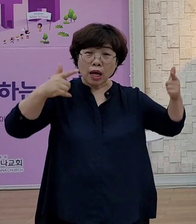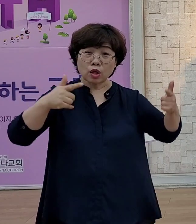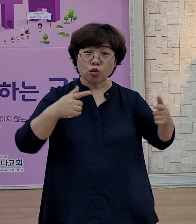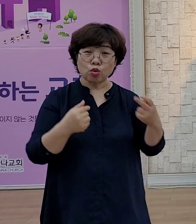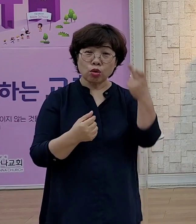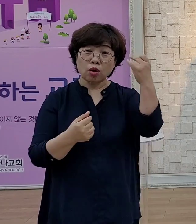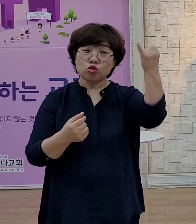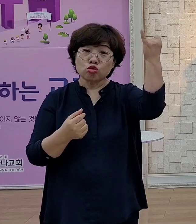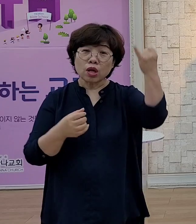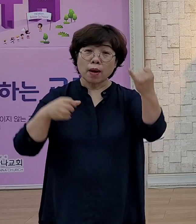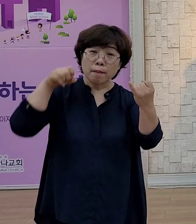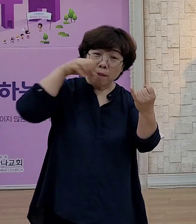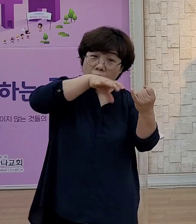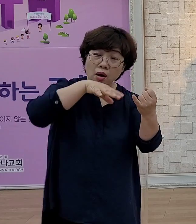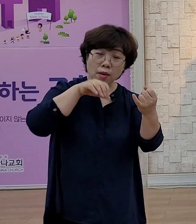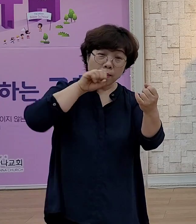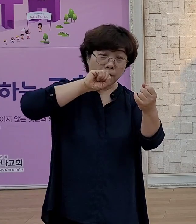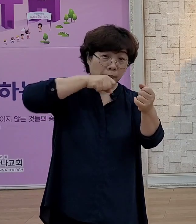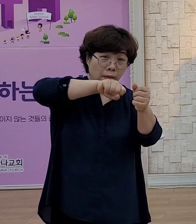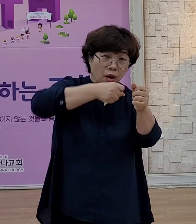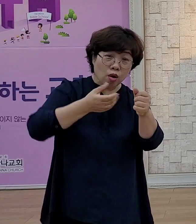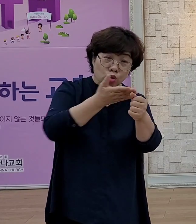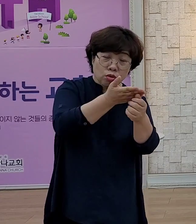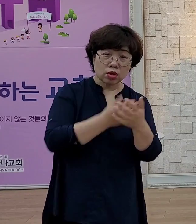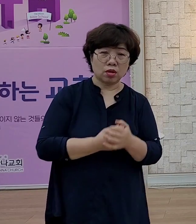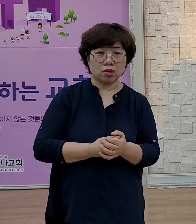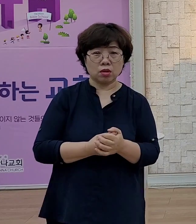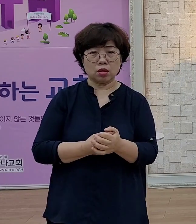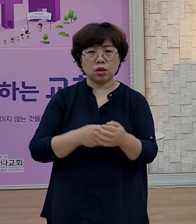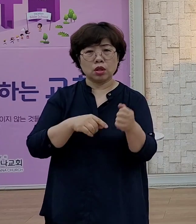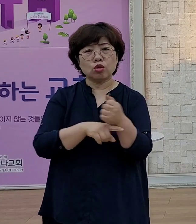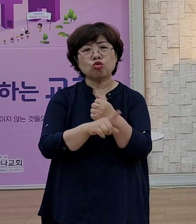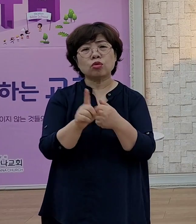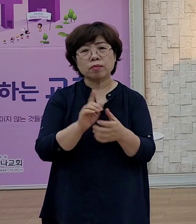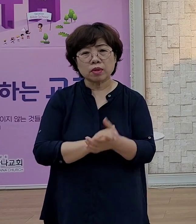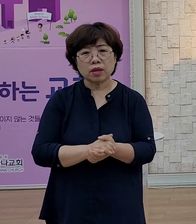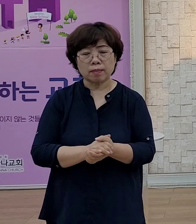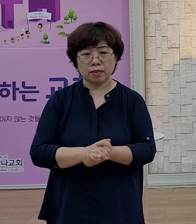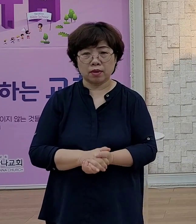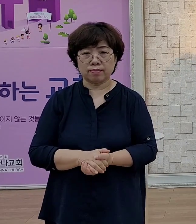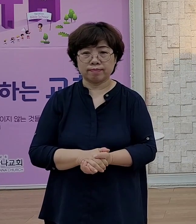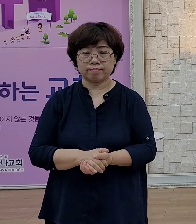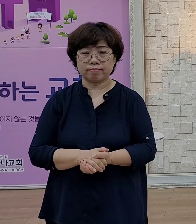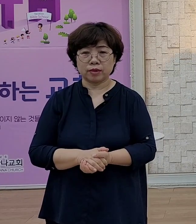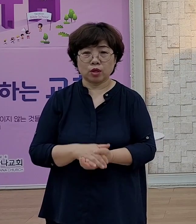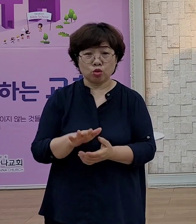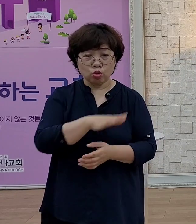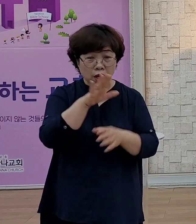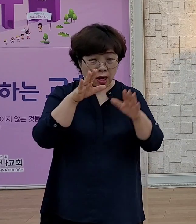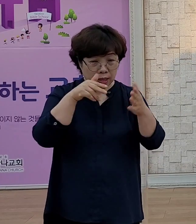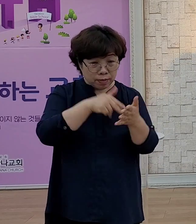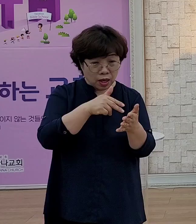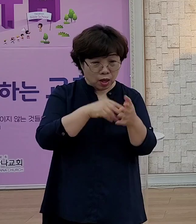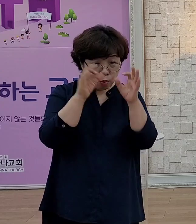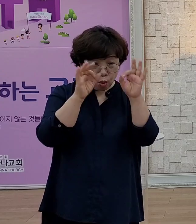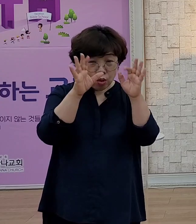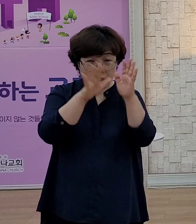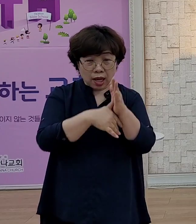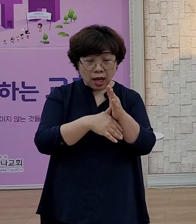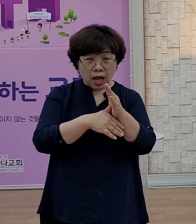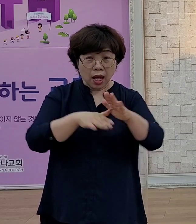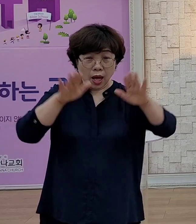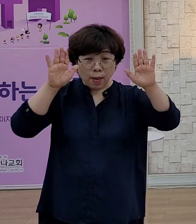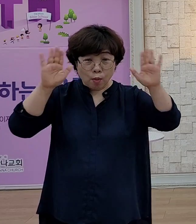아론과 미리암을 벌하셨어요. 미리암에게 문둥병이 있습니다. 보셨죠? 우리가 볼 때는 당장